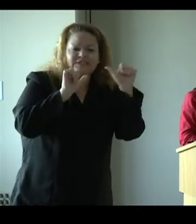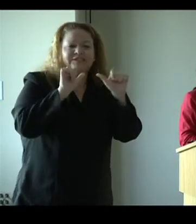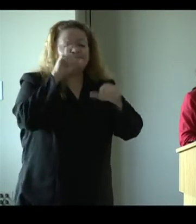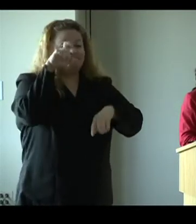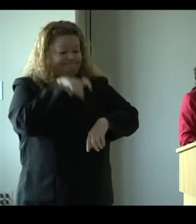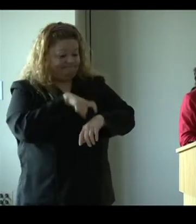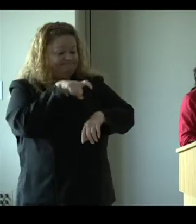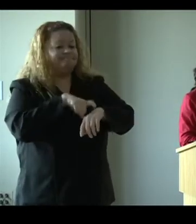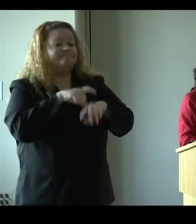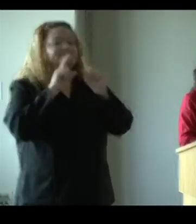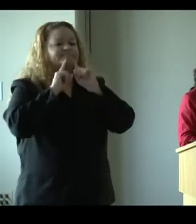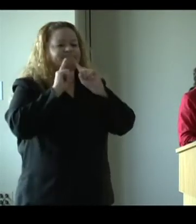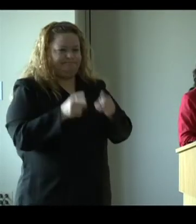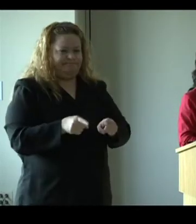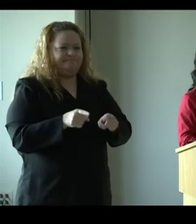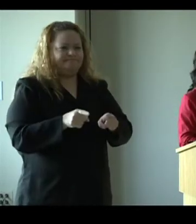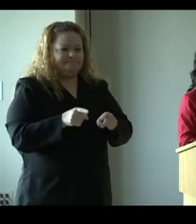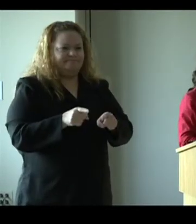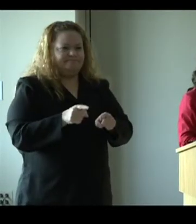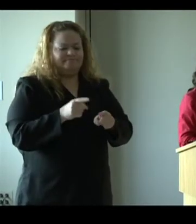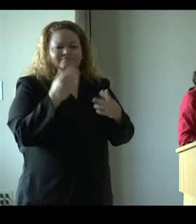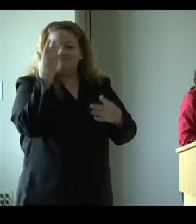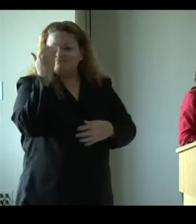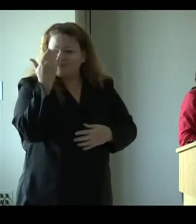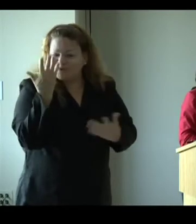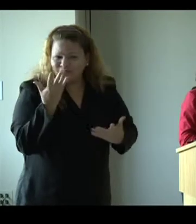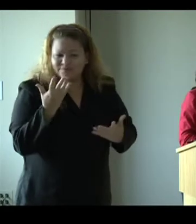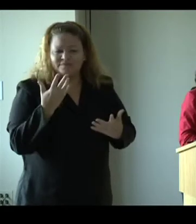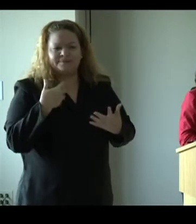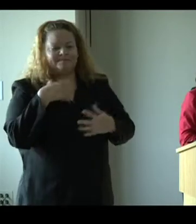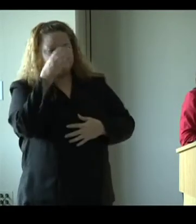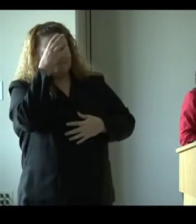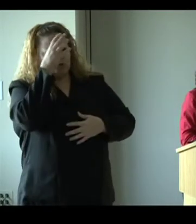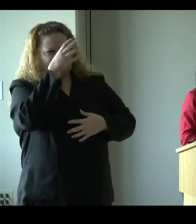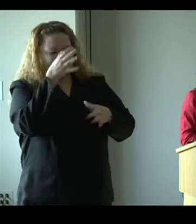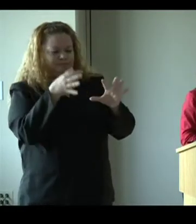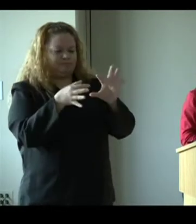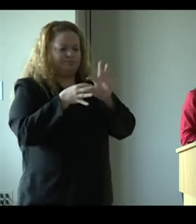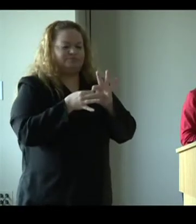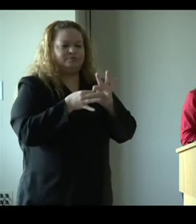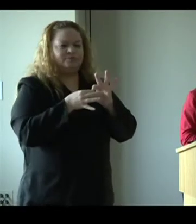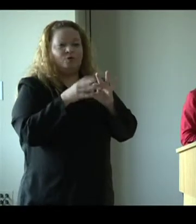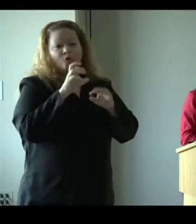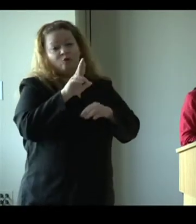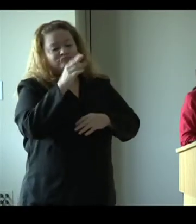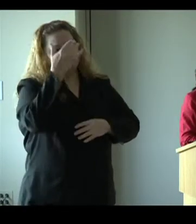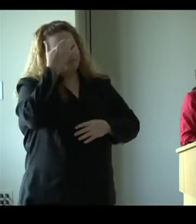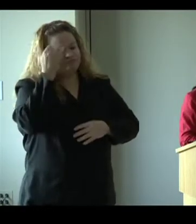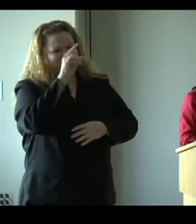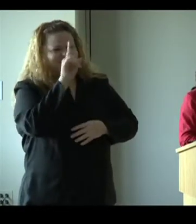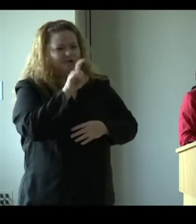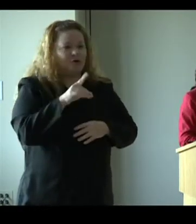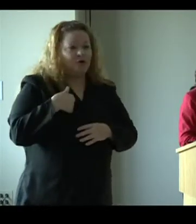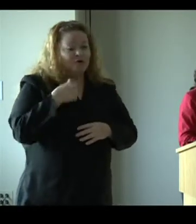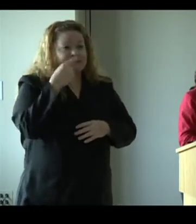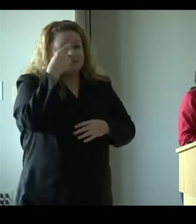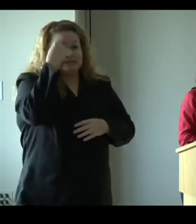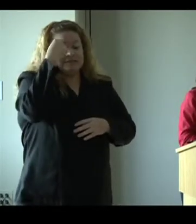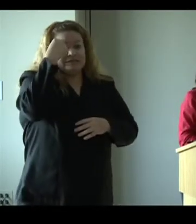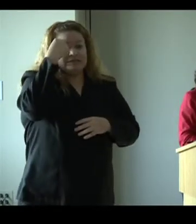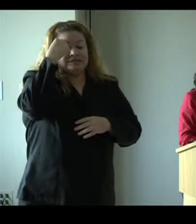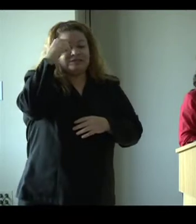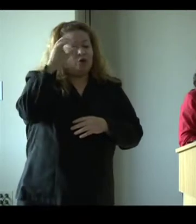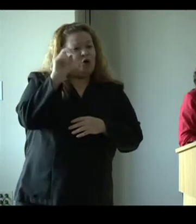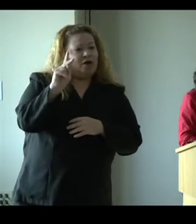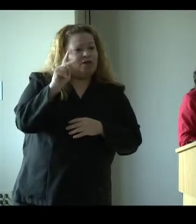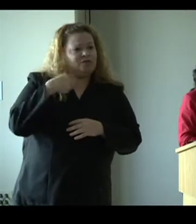en ese momento se ha contestado uno porque lo hacemos en con texto y dos porque no se nos olvida la pregunta A veces decimos Ok me voy a